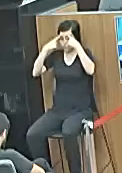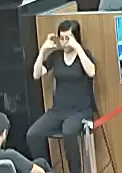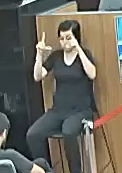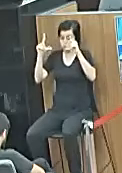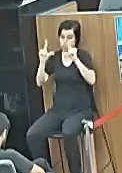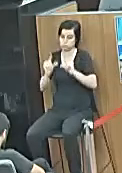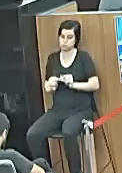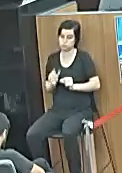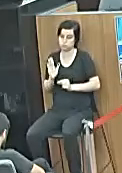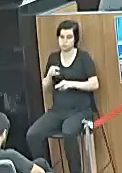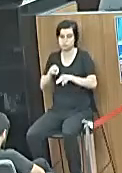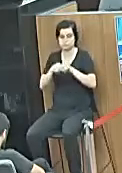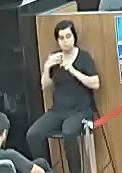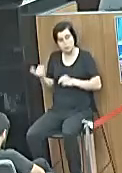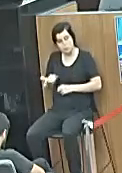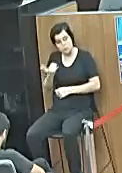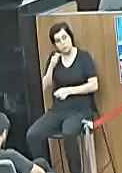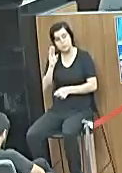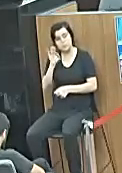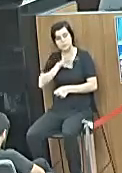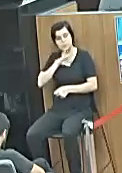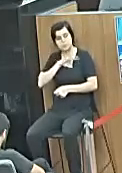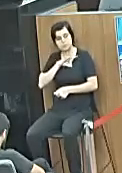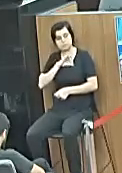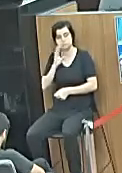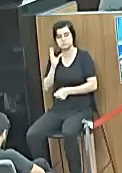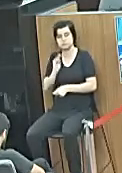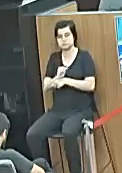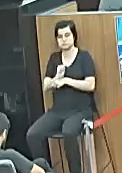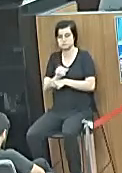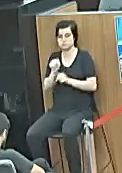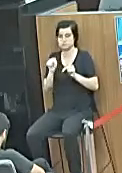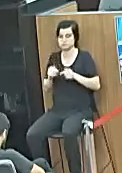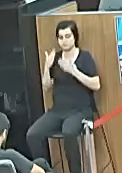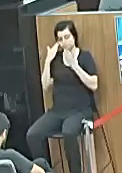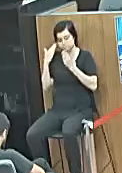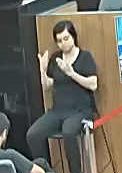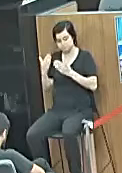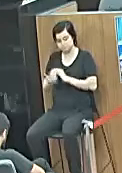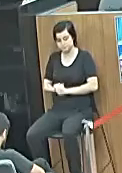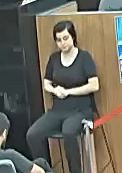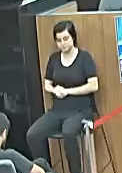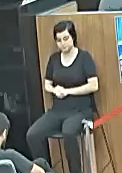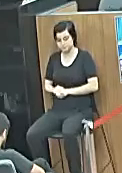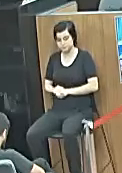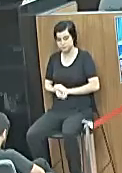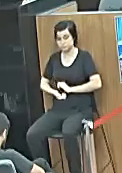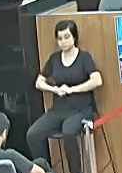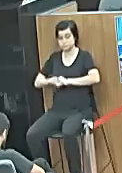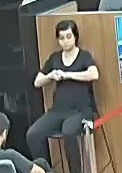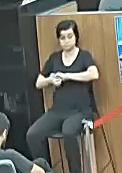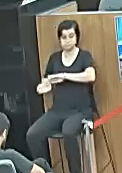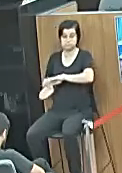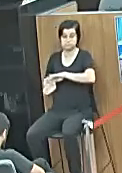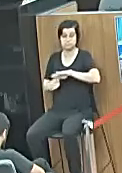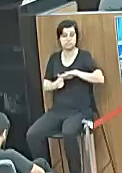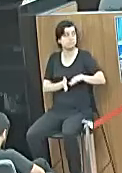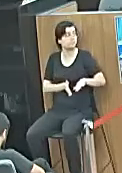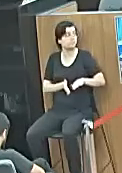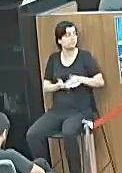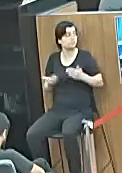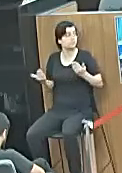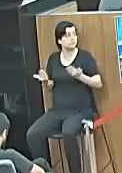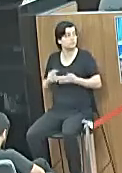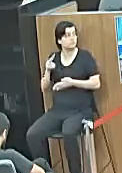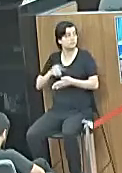papel essencial na sociedade press o meu especial cumprimento aos senhores passado aos cumprimentos vou ao